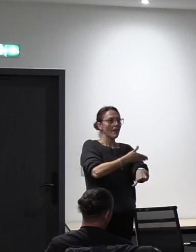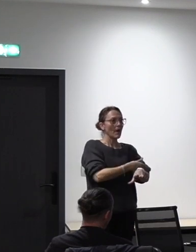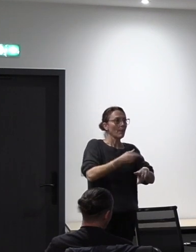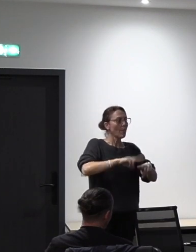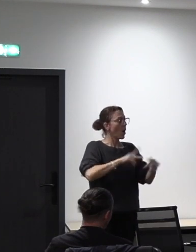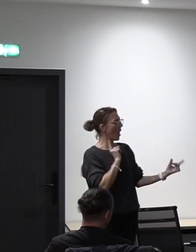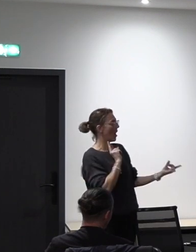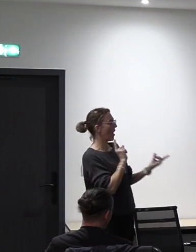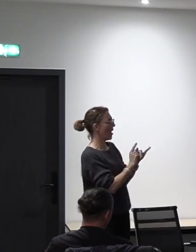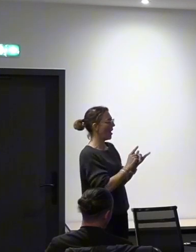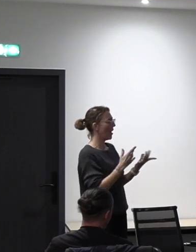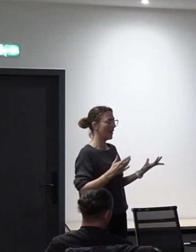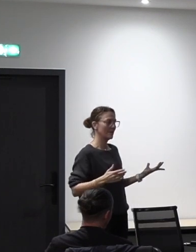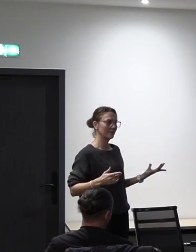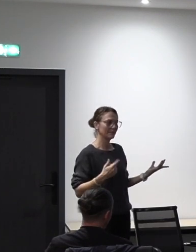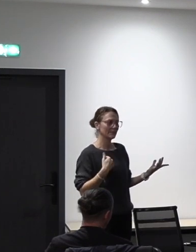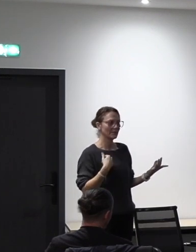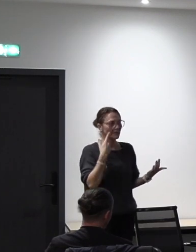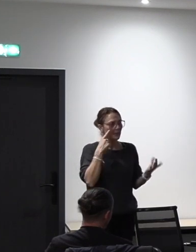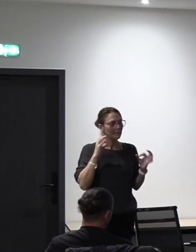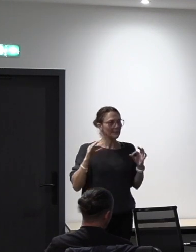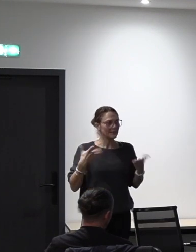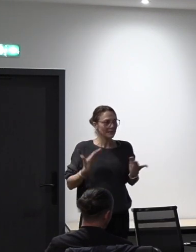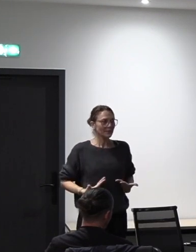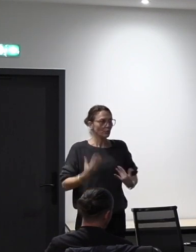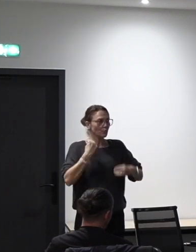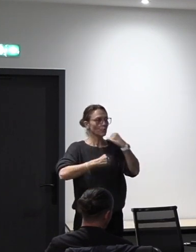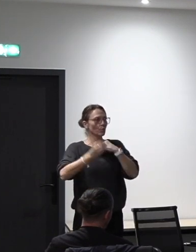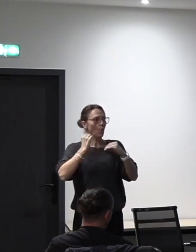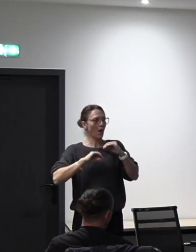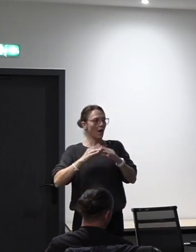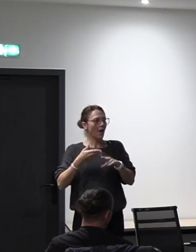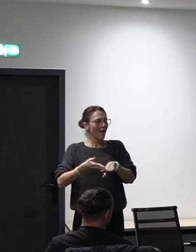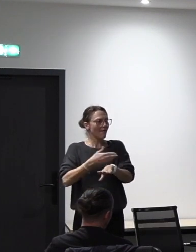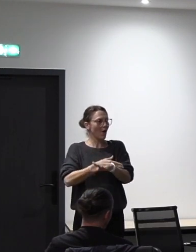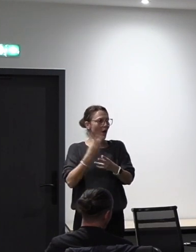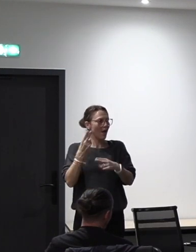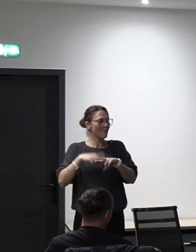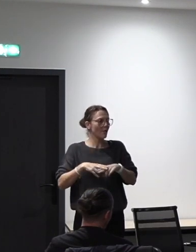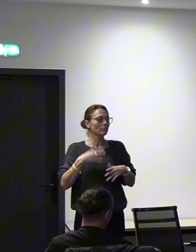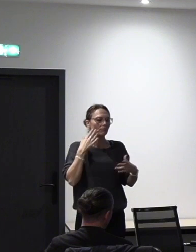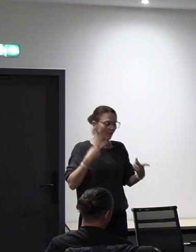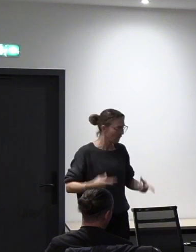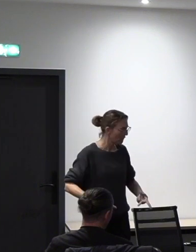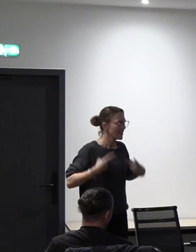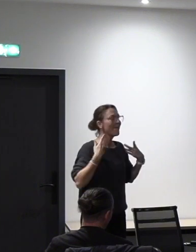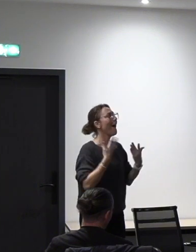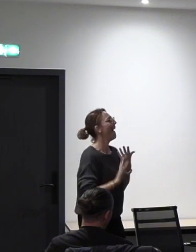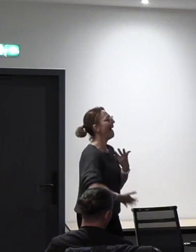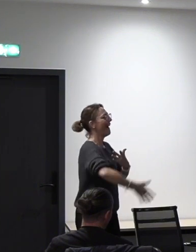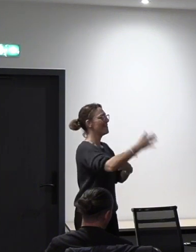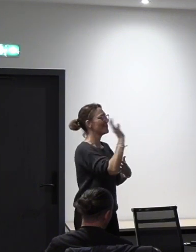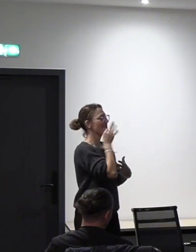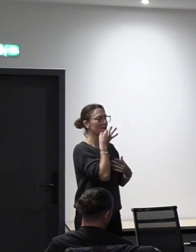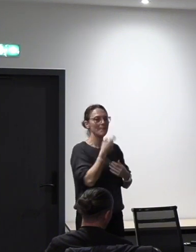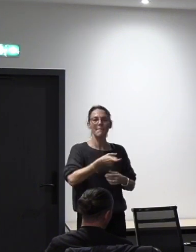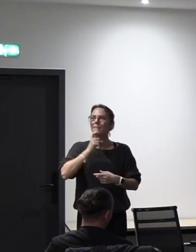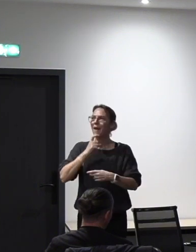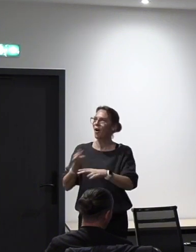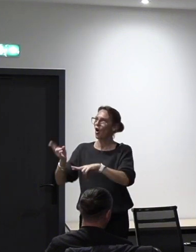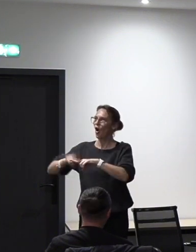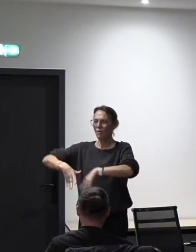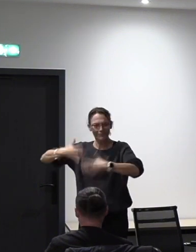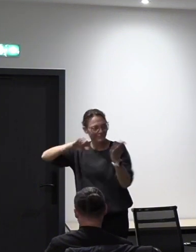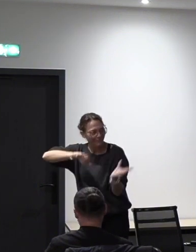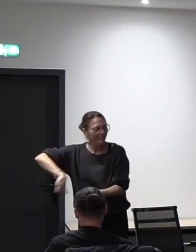vraiment. J'ai l'impression d'être en soins palliatifs. On voit bien que ça ne veut rien dire. Tant qu'on est vivant, on n'est pas mort, et tant qu'on n'est pas mort, on peut donner